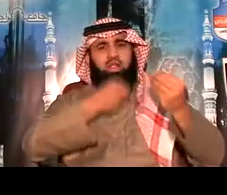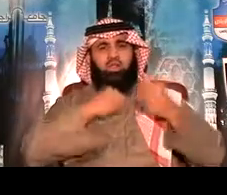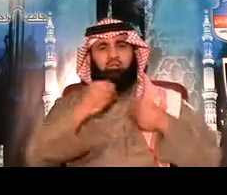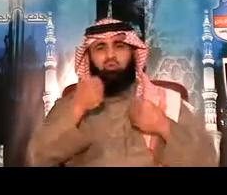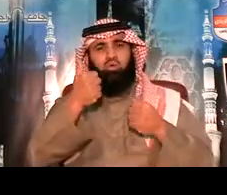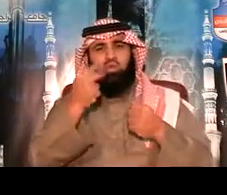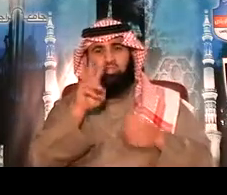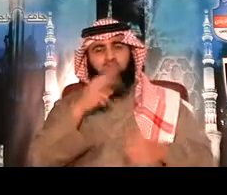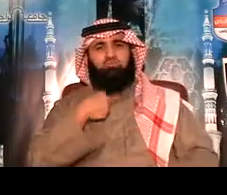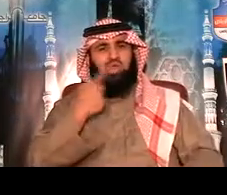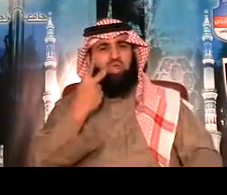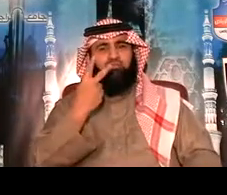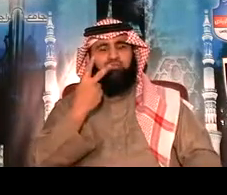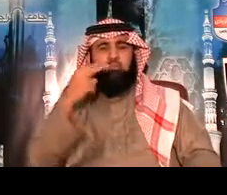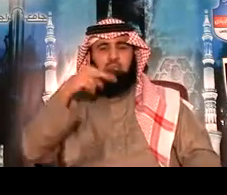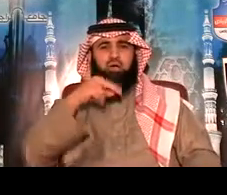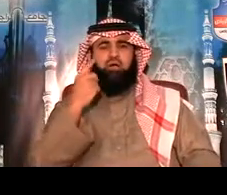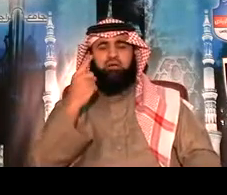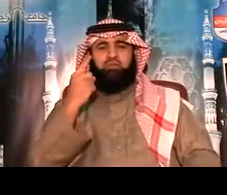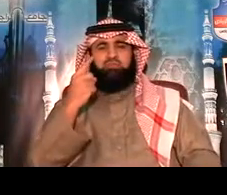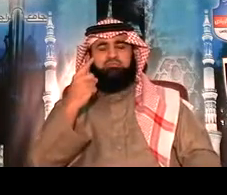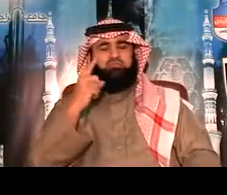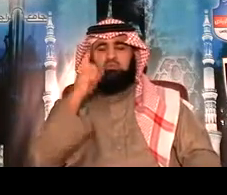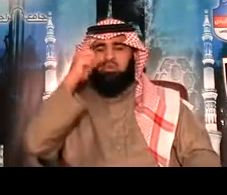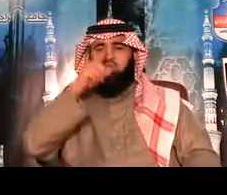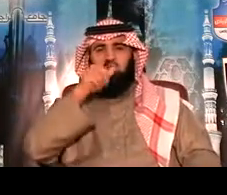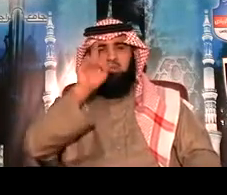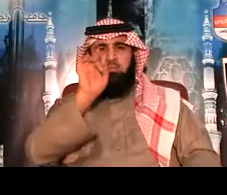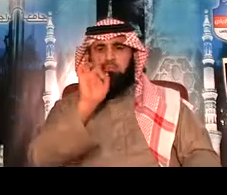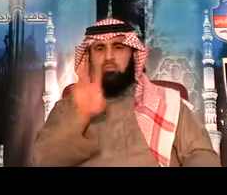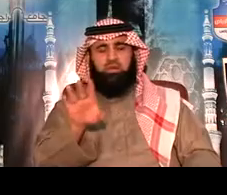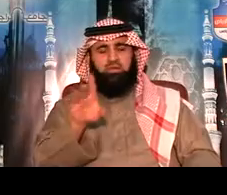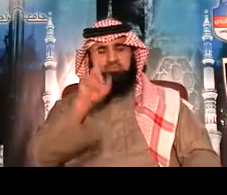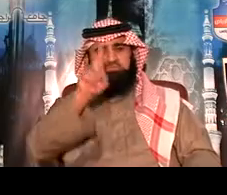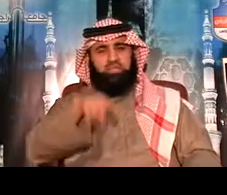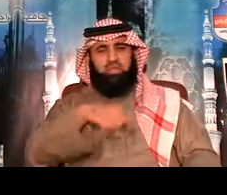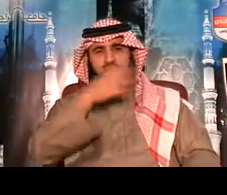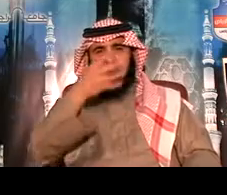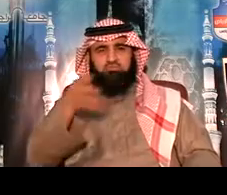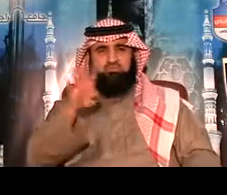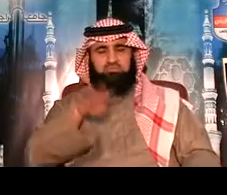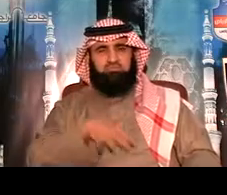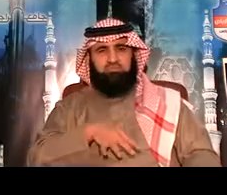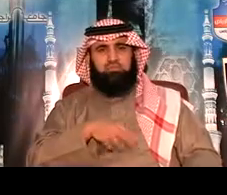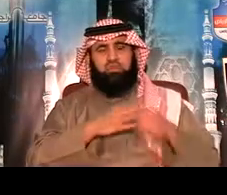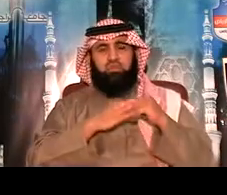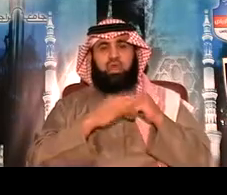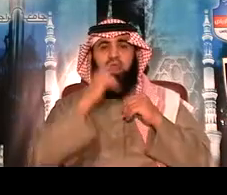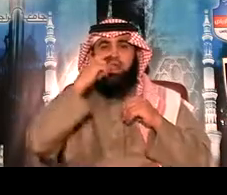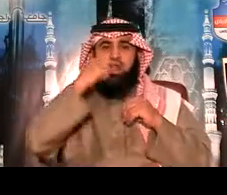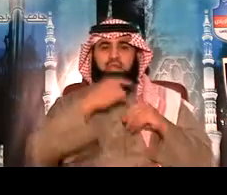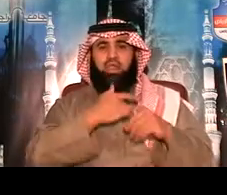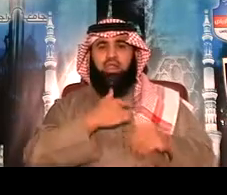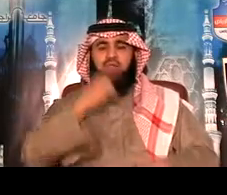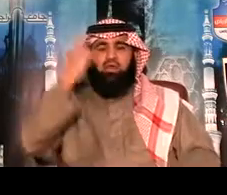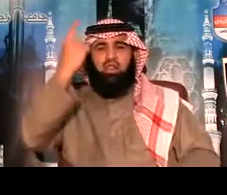أن هذا العمل كذلك لا يقبله الله ويرده على صاحبه، لأن الله تعالى لا يقبل